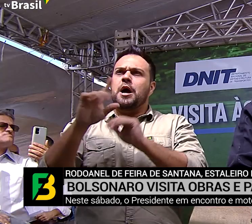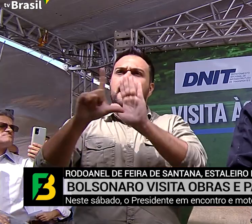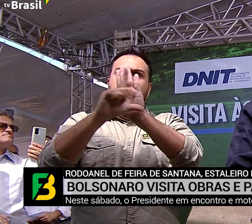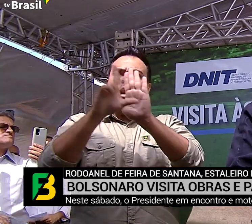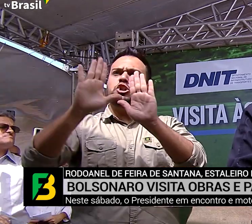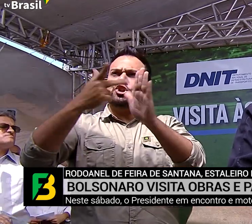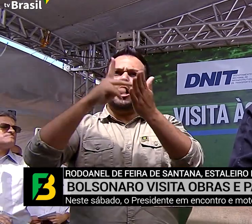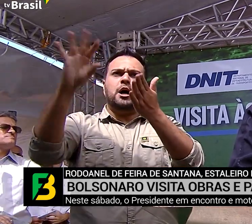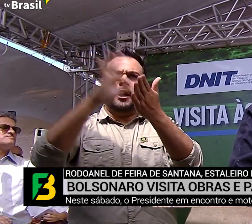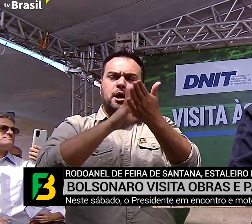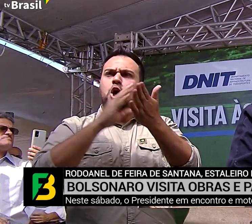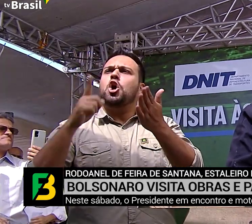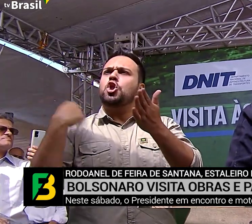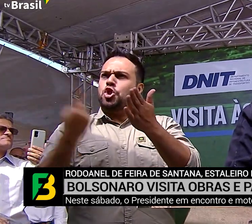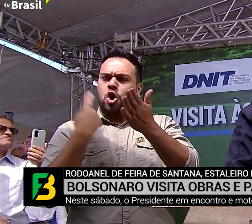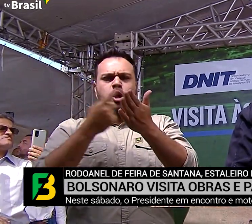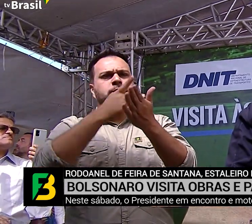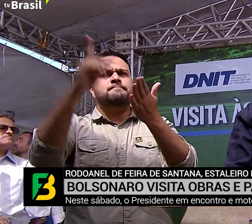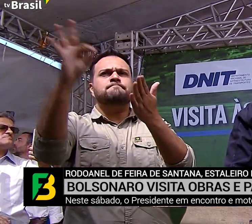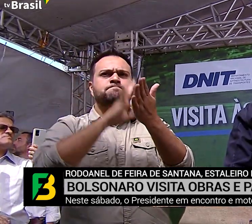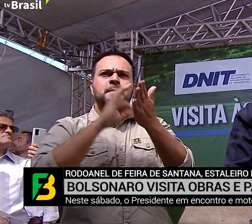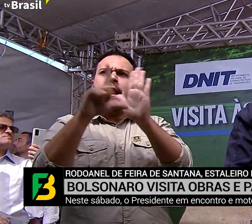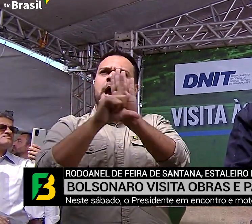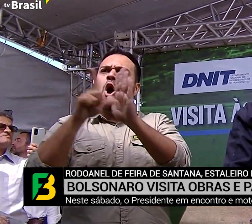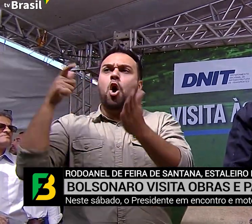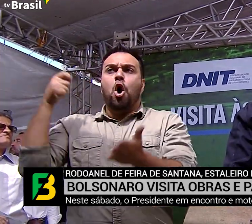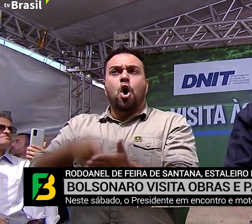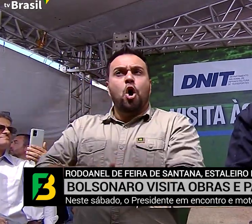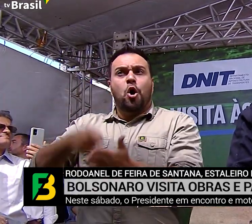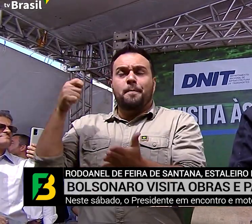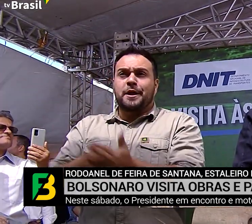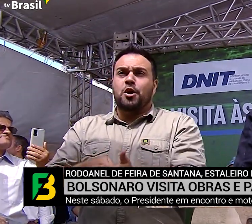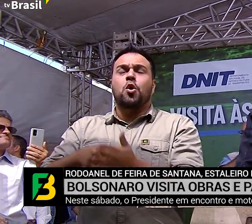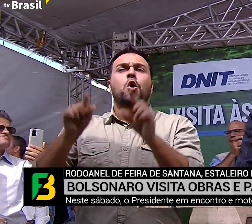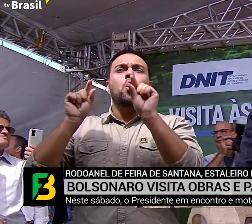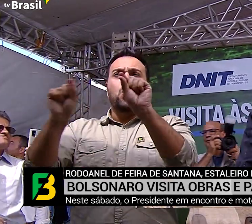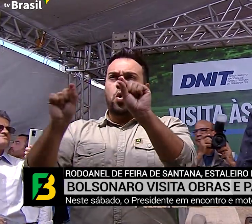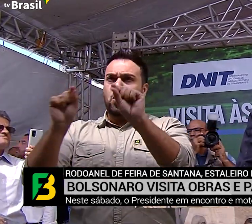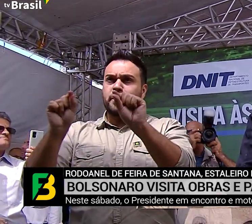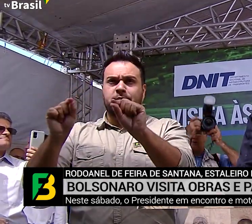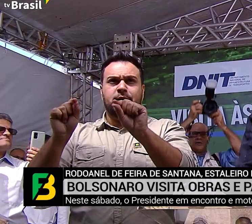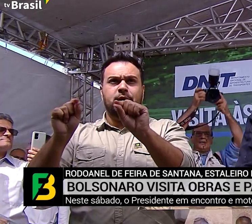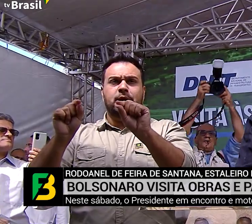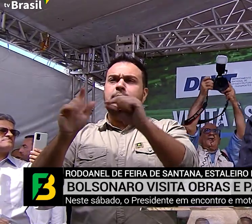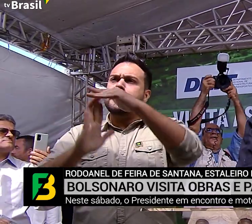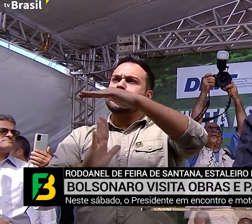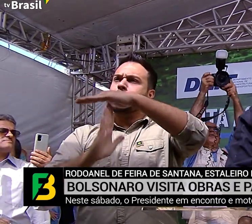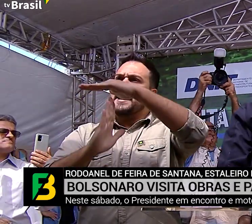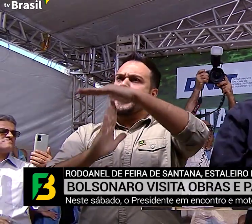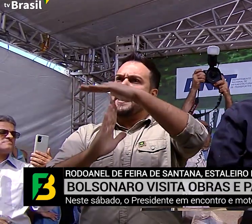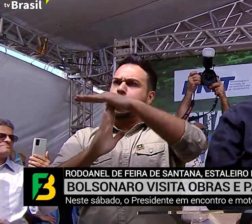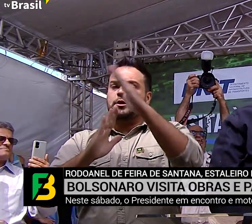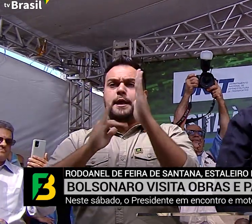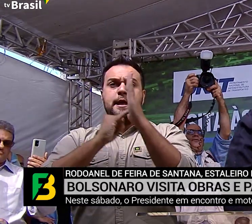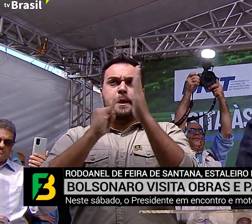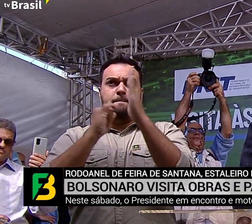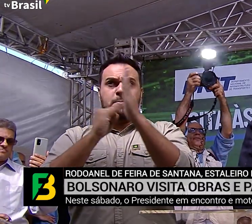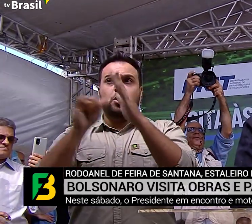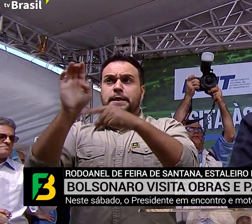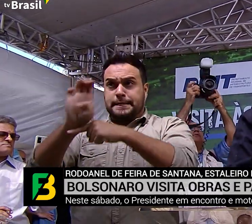por nós, há pouco, obrigou de que se estabelecesse o teto dos impostos